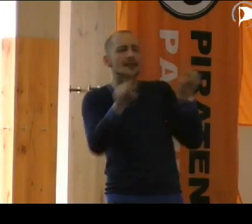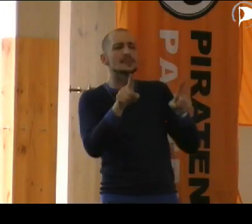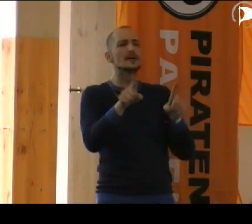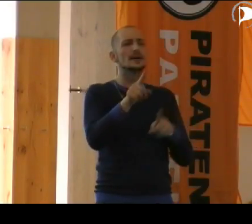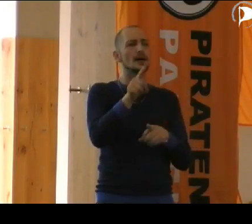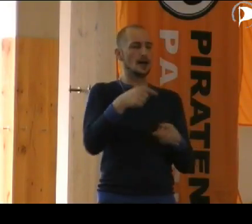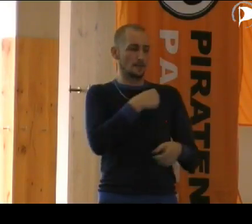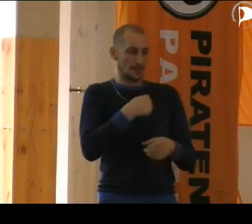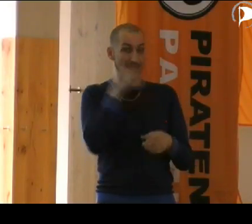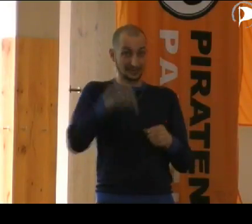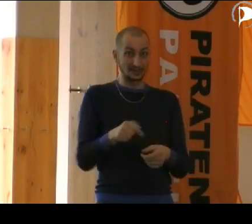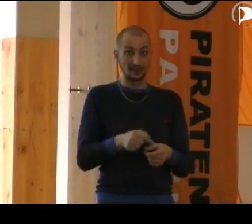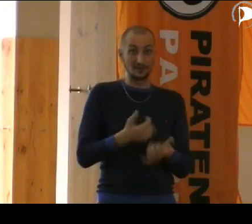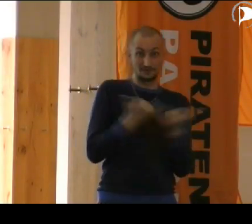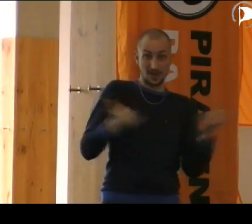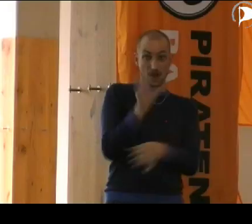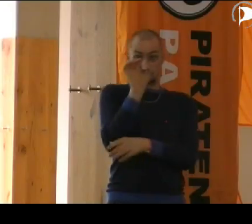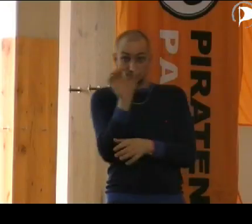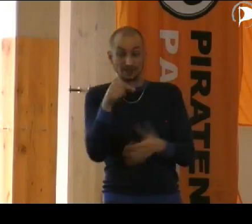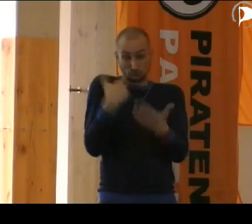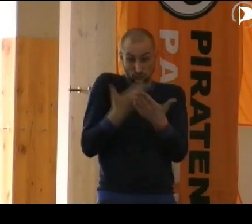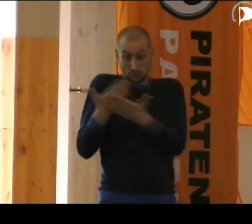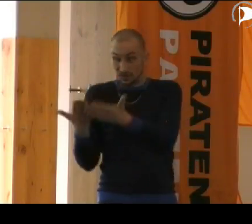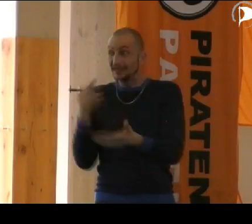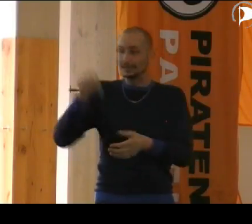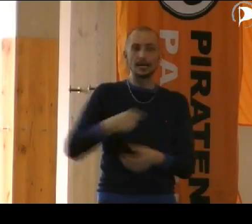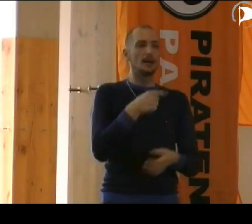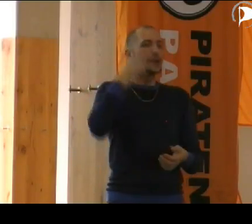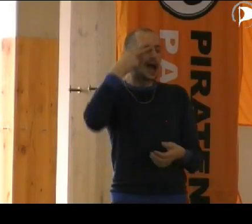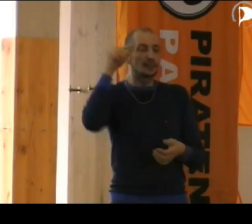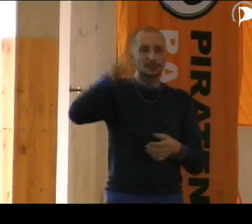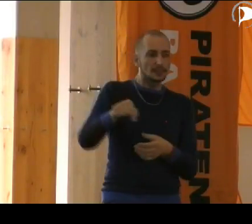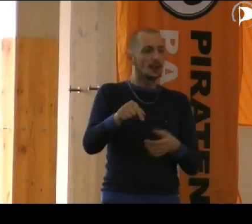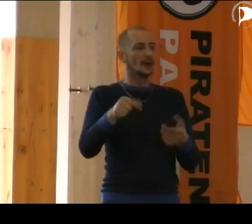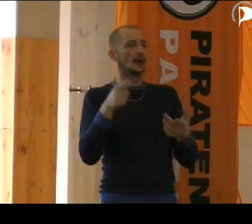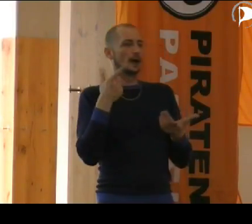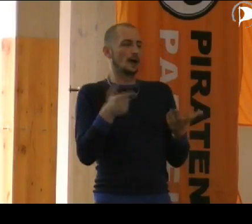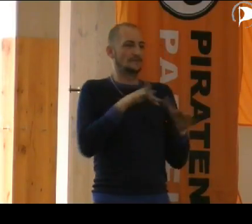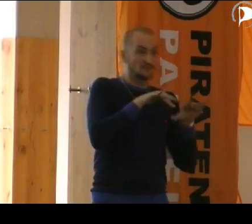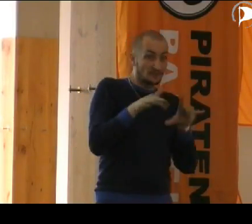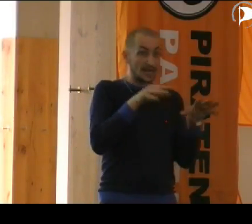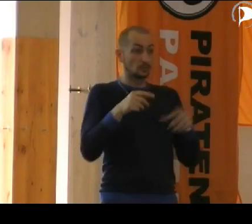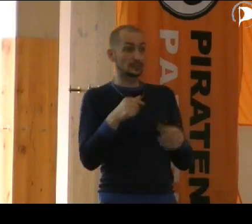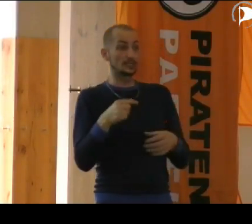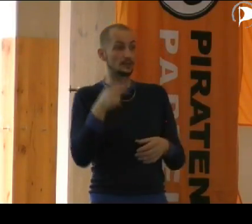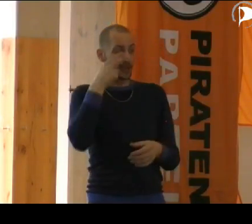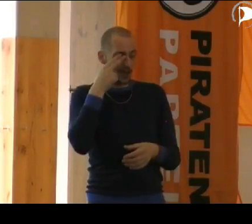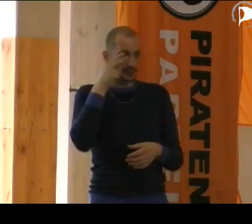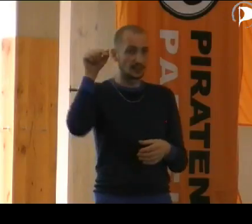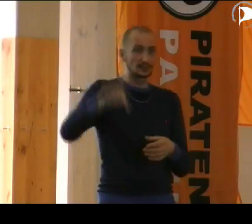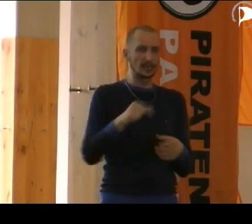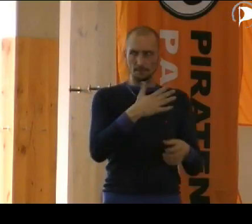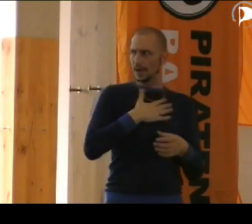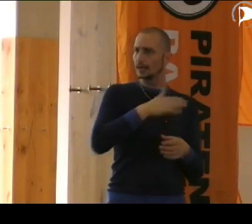und wird und was immer notwendig weil die gewachsen ist dann eher das gegenteil im verwaltungsrat und auch den reiz besteht ihr